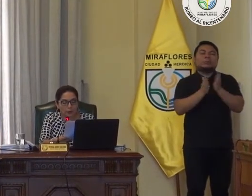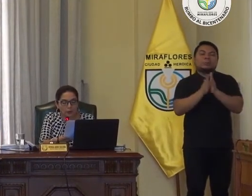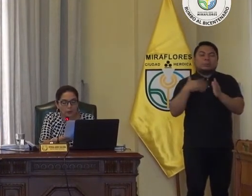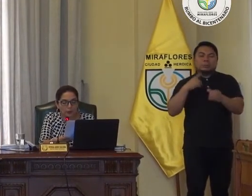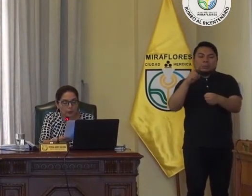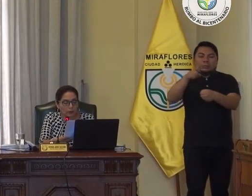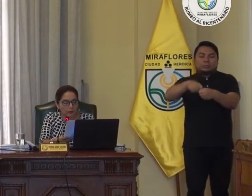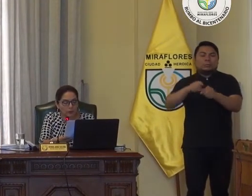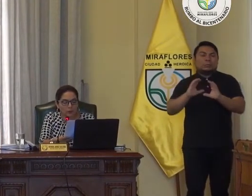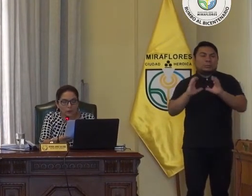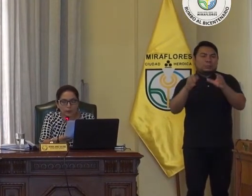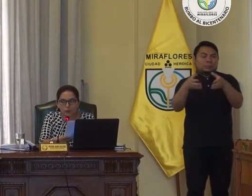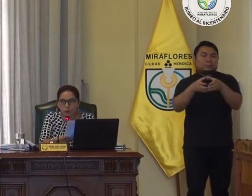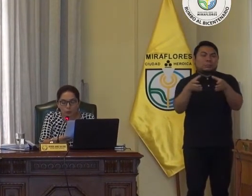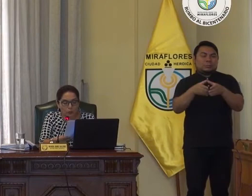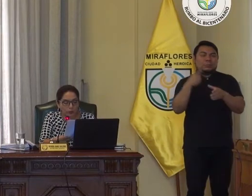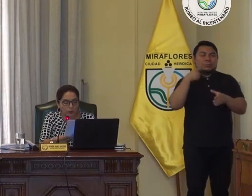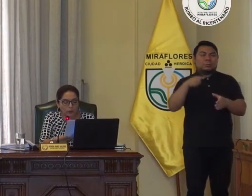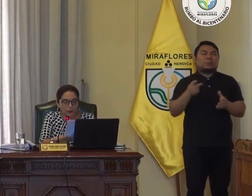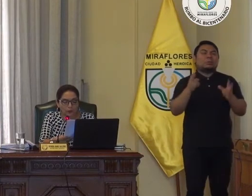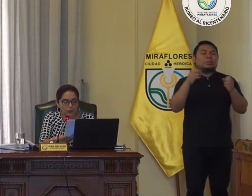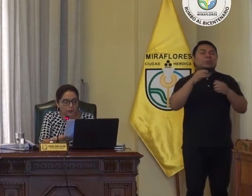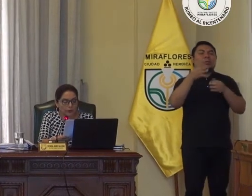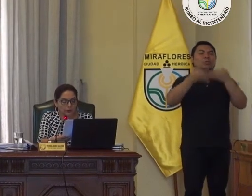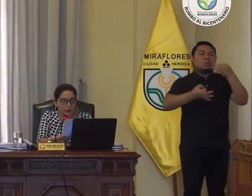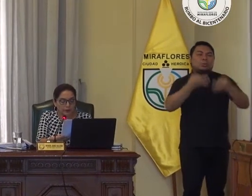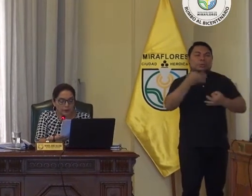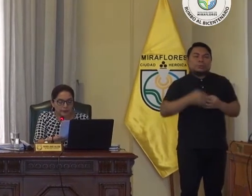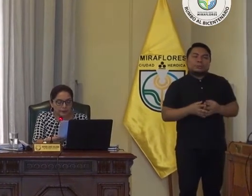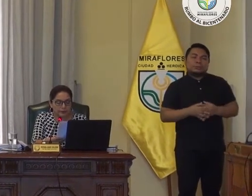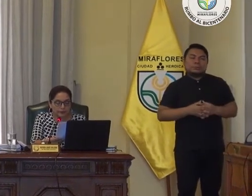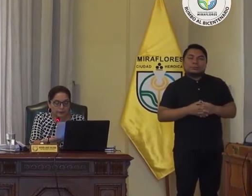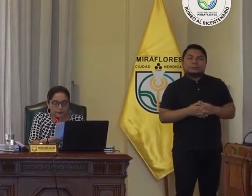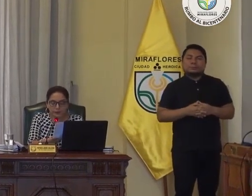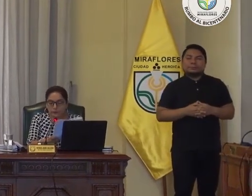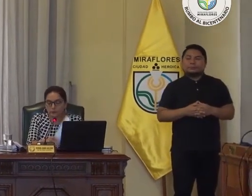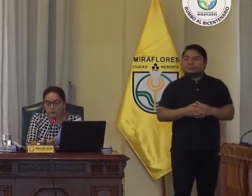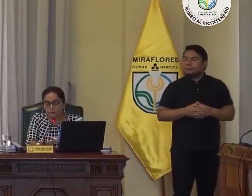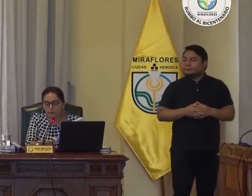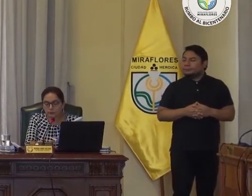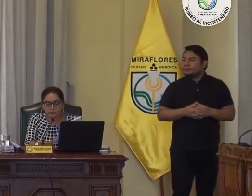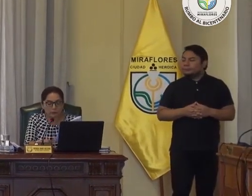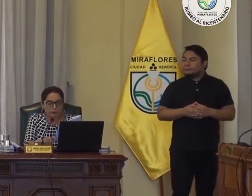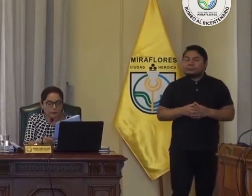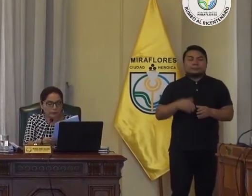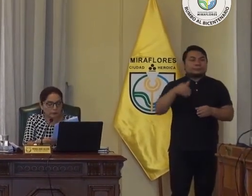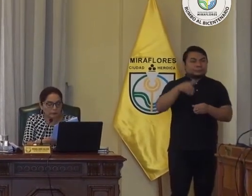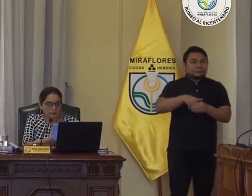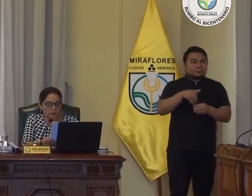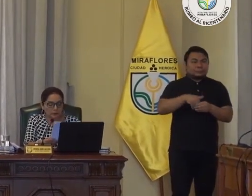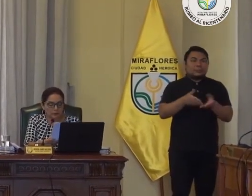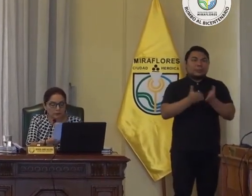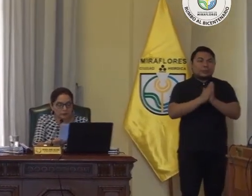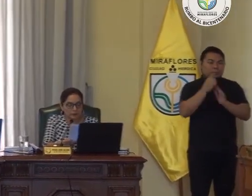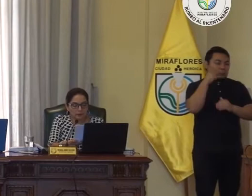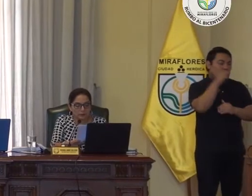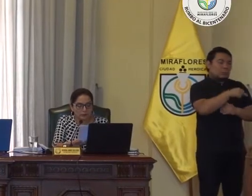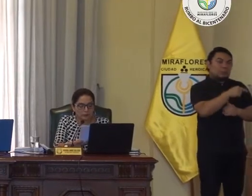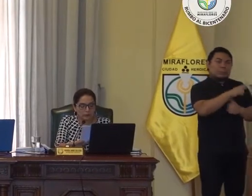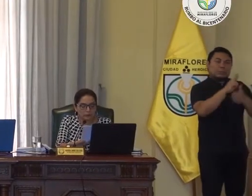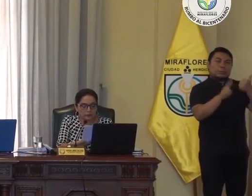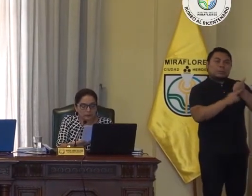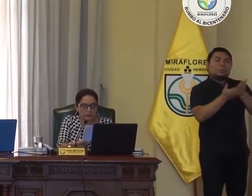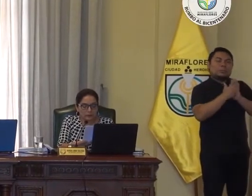integrarse como miembro de la Comisión de Asuntos Jurídicos. Se va a votar el pedido del regidor Jorge